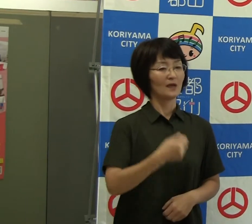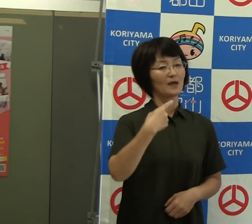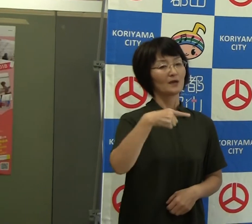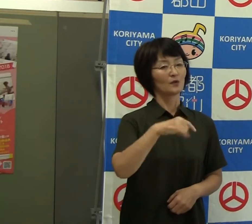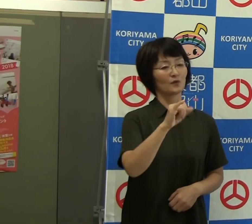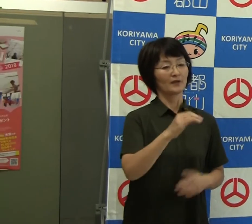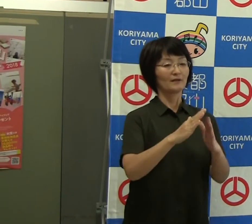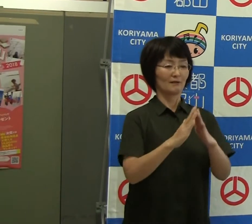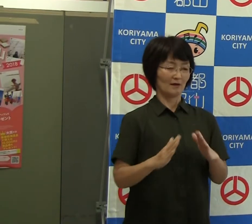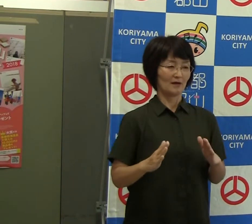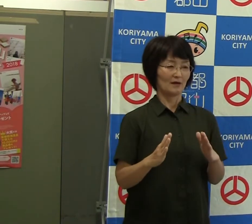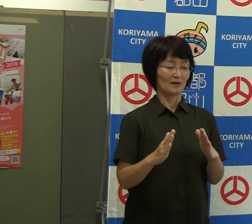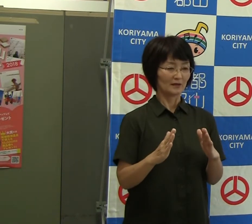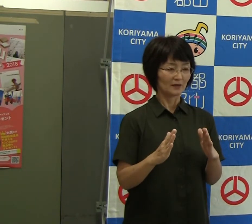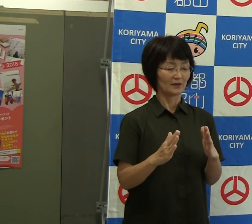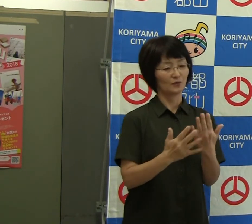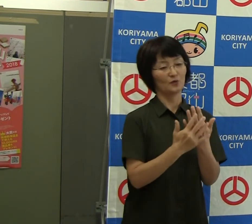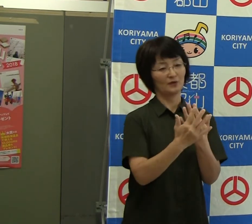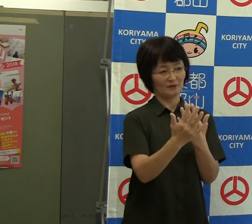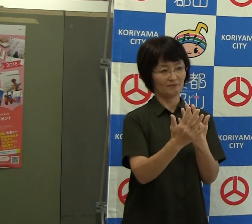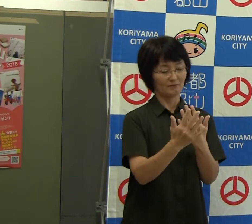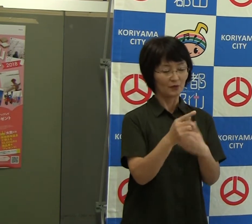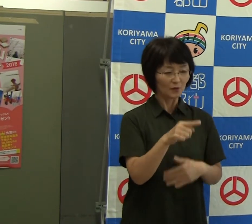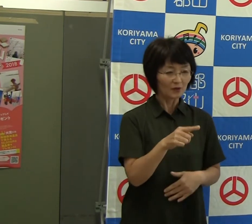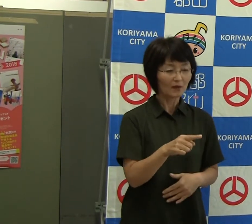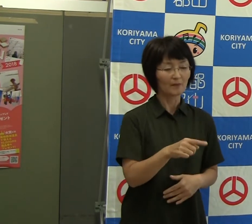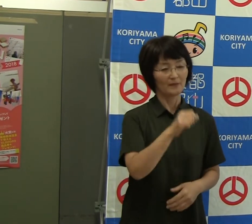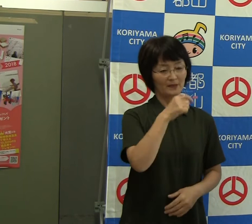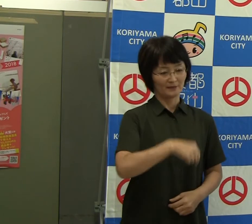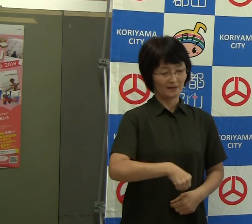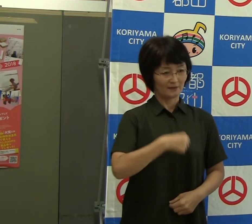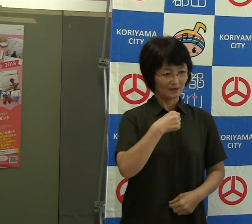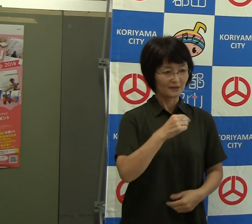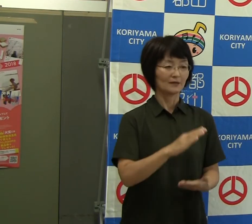行事でございますが、賢明な判断だと思っております。